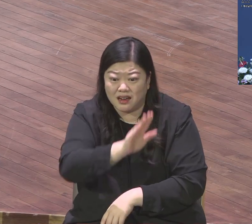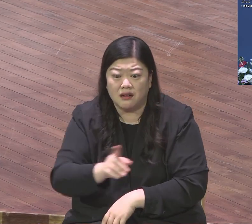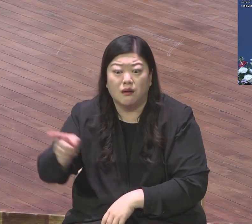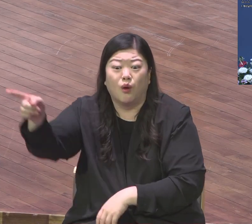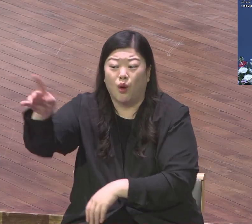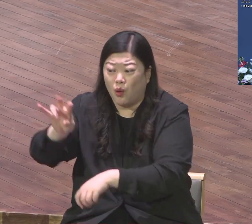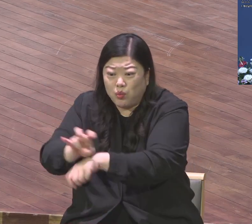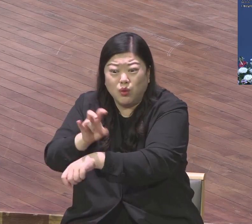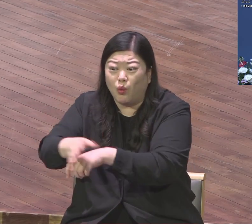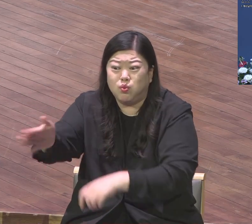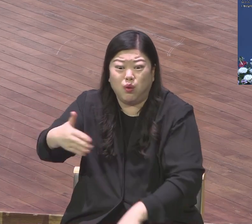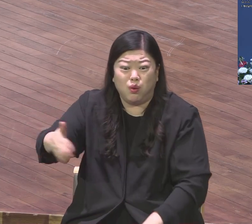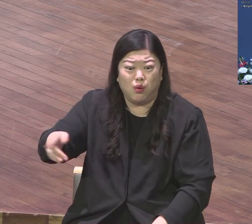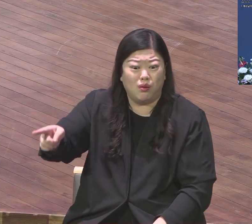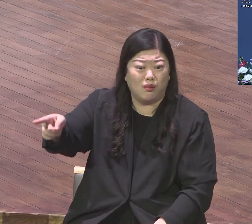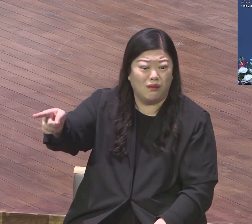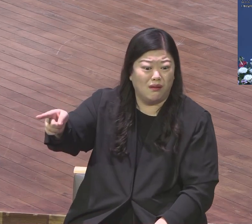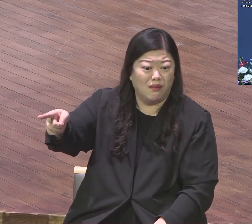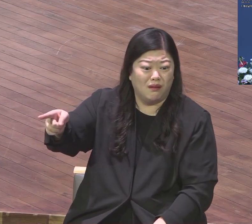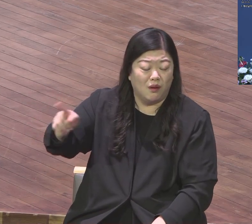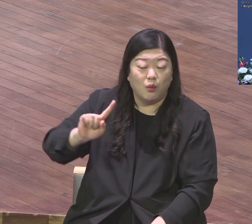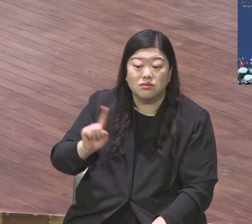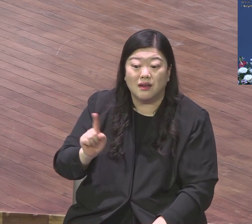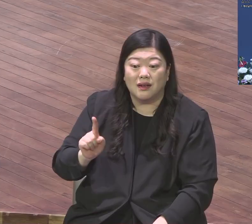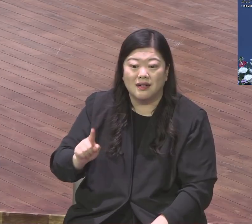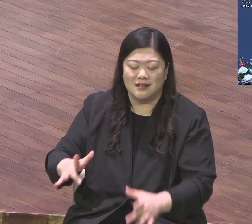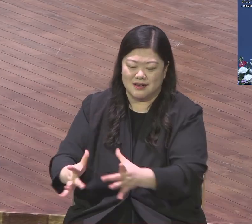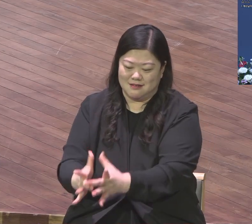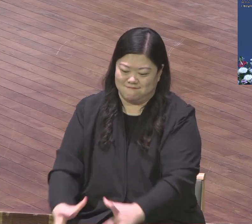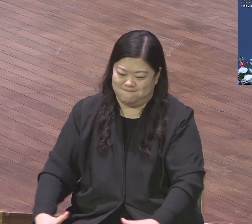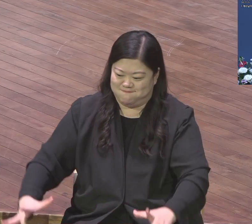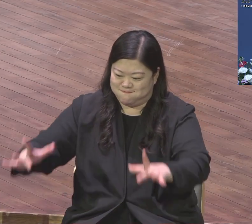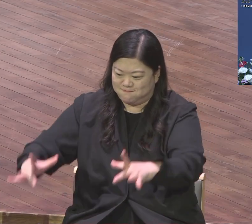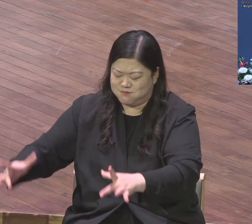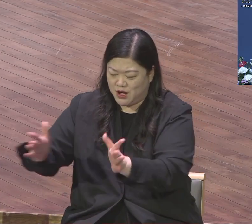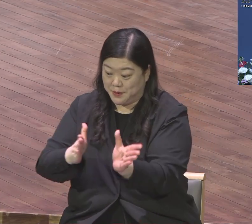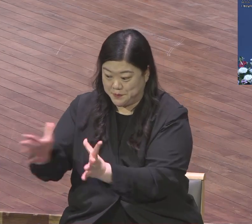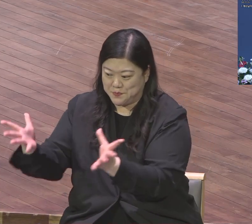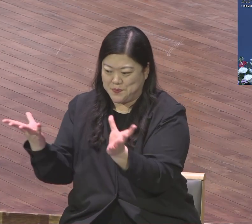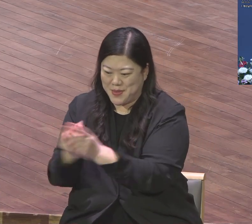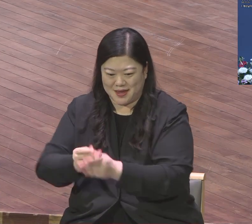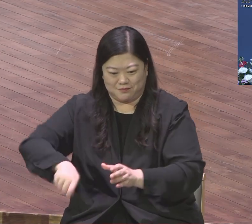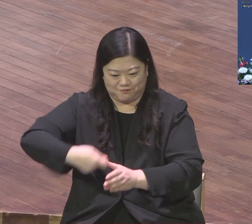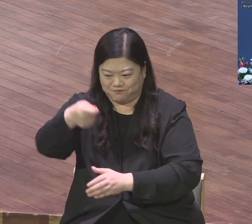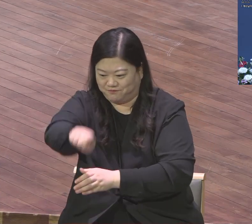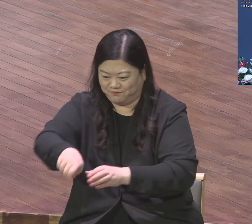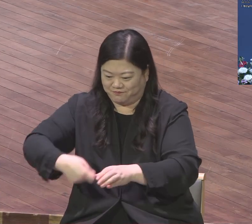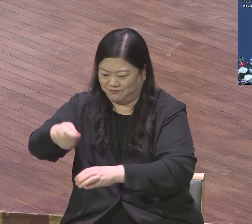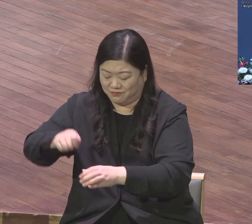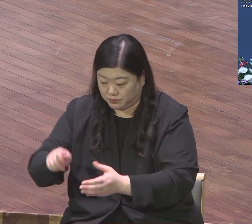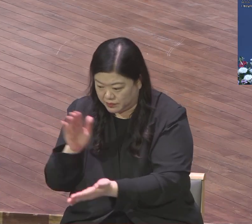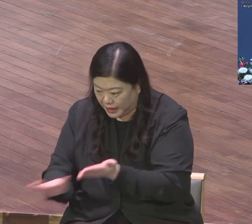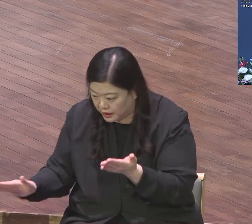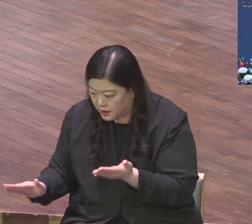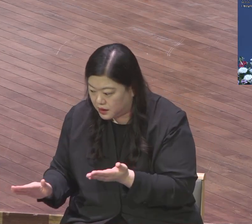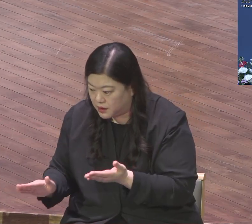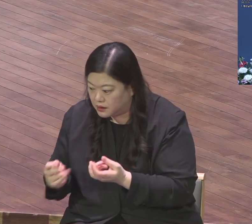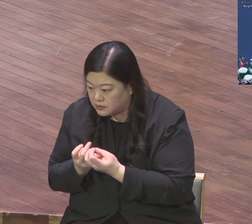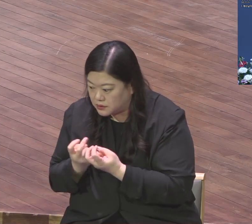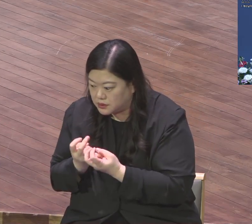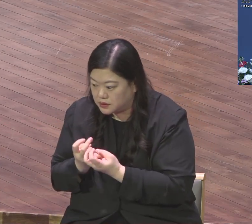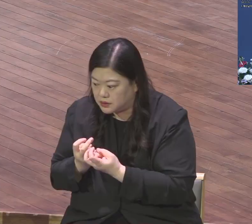담은 그 외에는 없으니까 얼마나 당황했겠어요. 이 상황을 보고